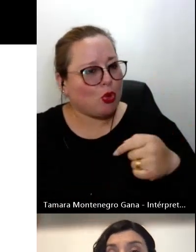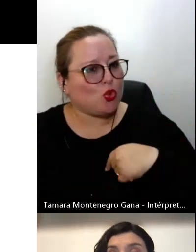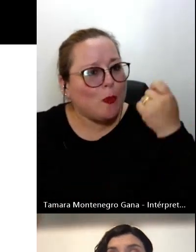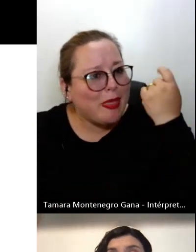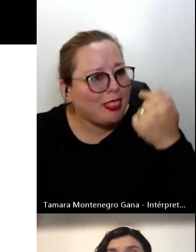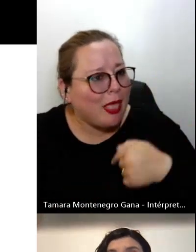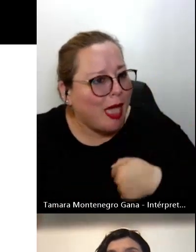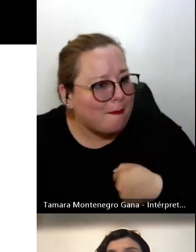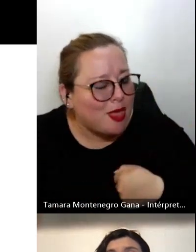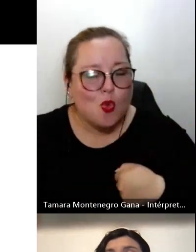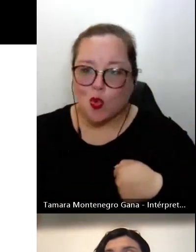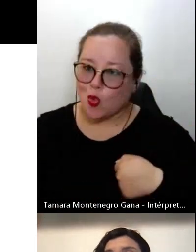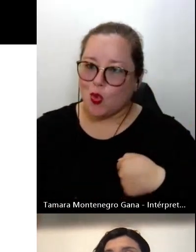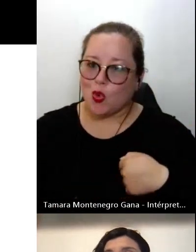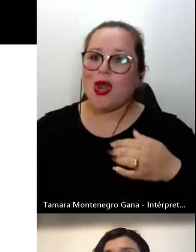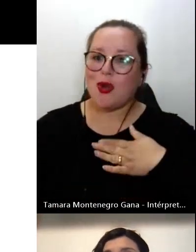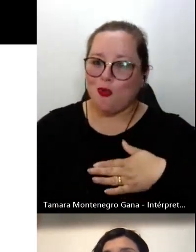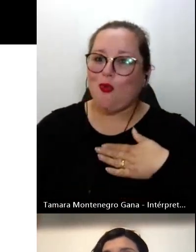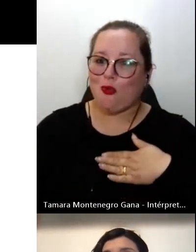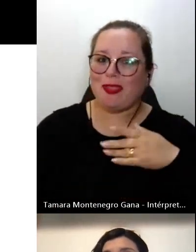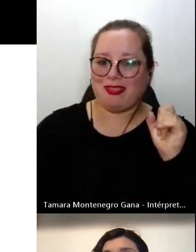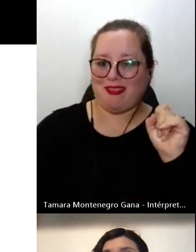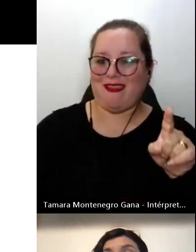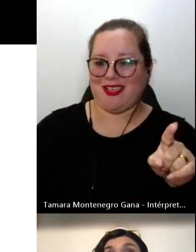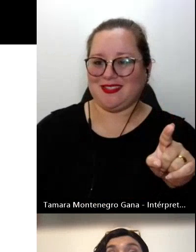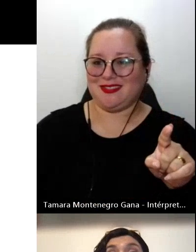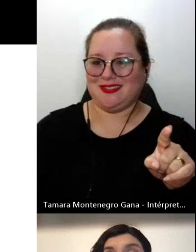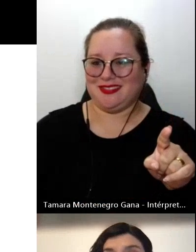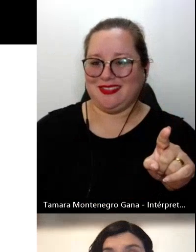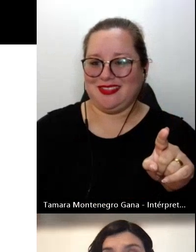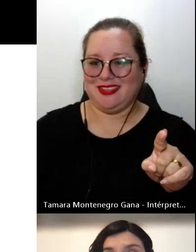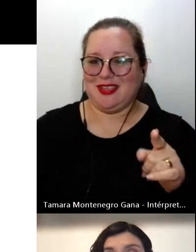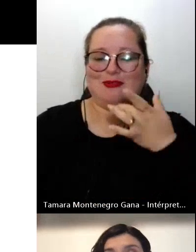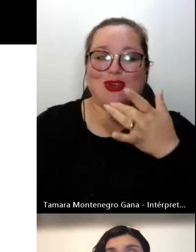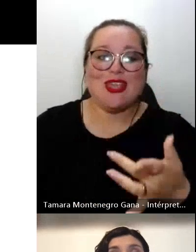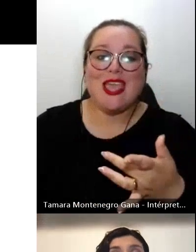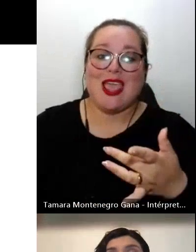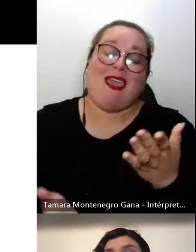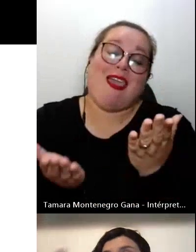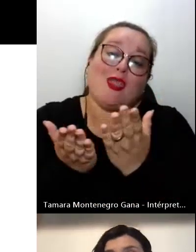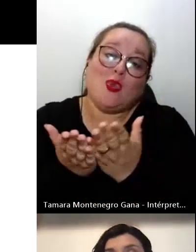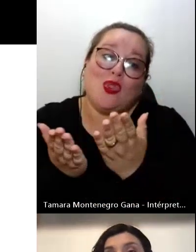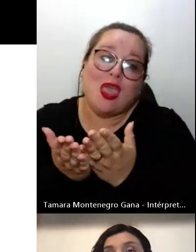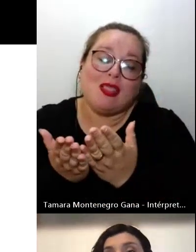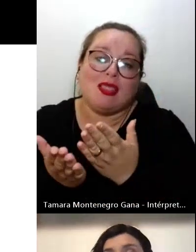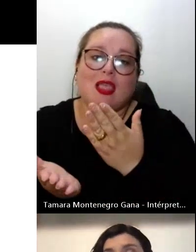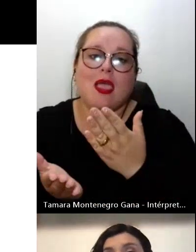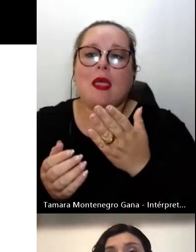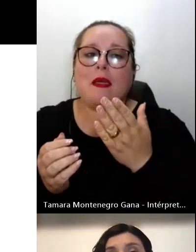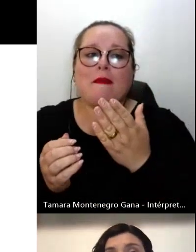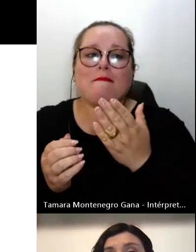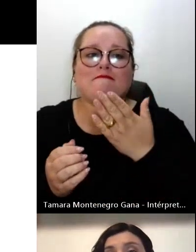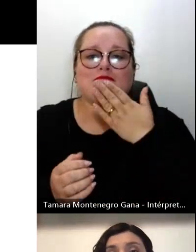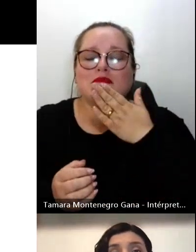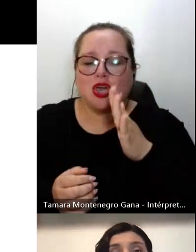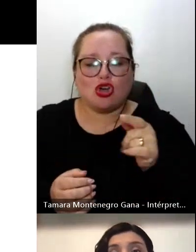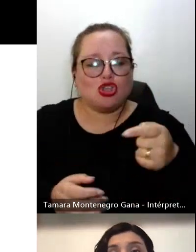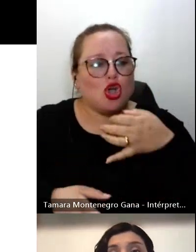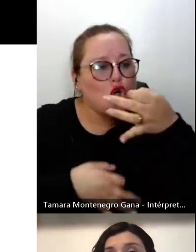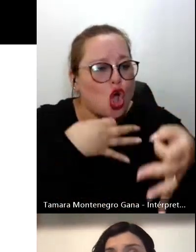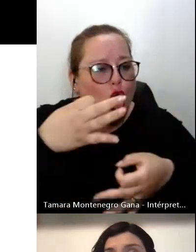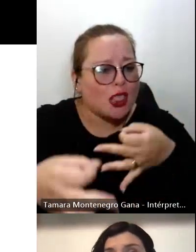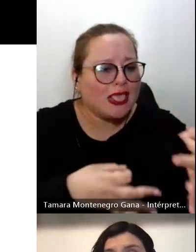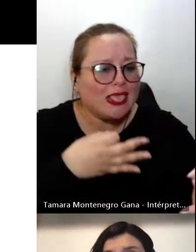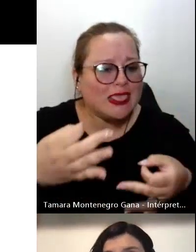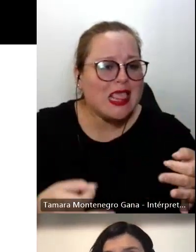que los estudiantes definan, o sea, prefieran contar sus vivencias, problemas, a